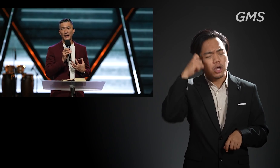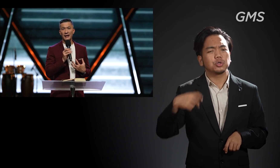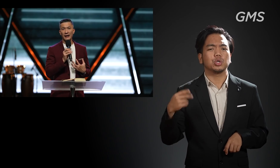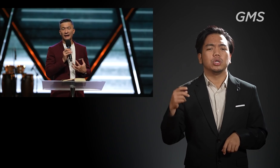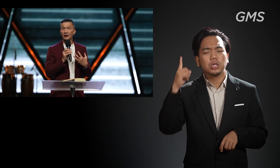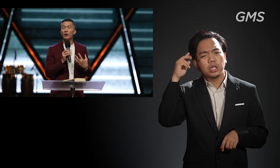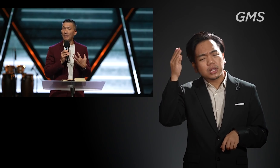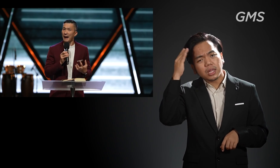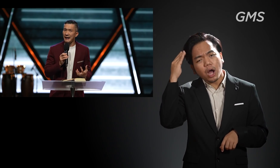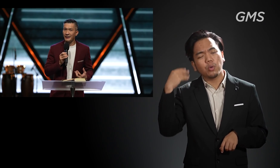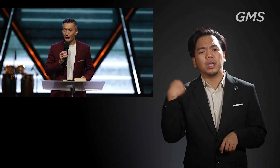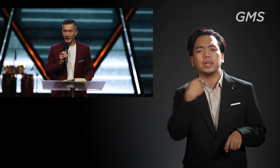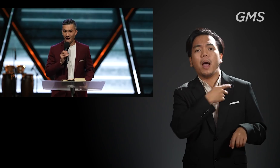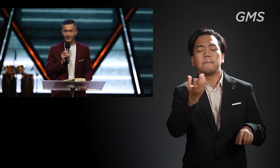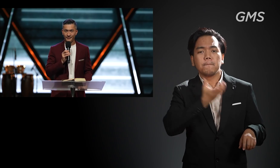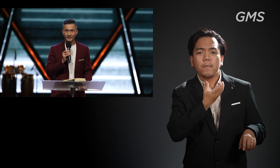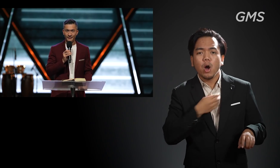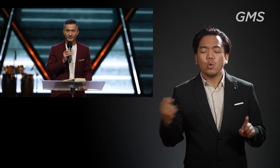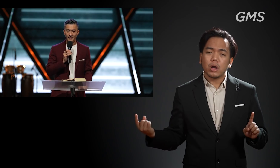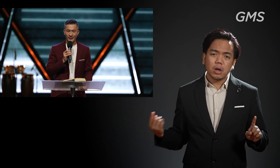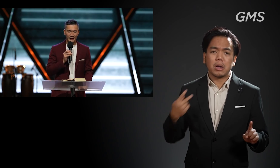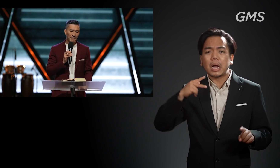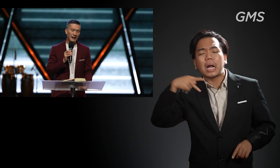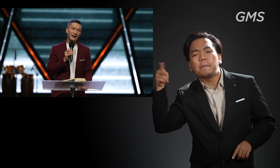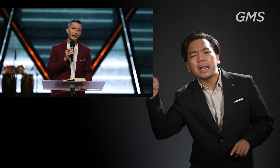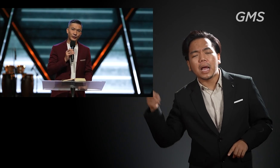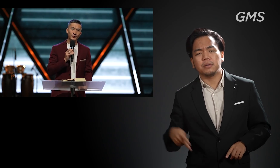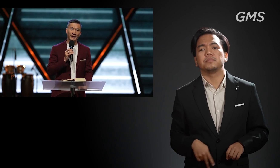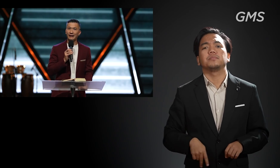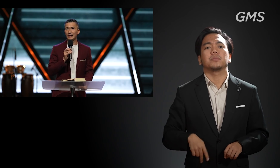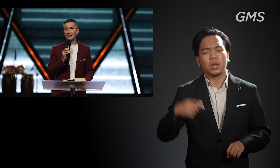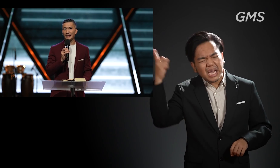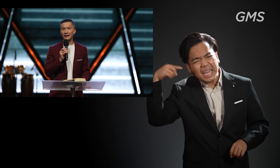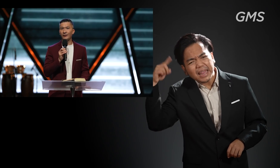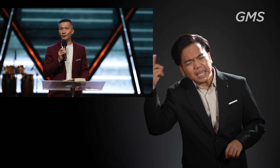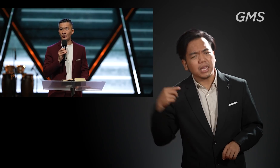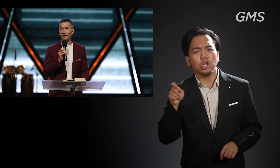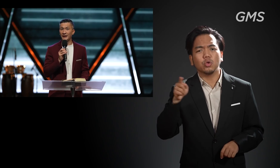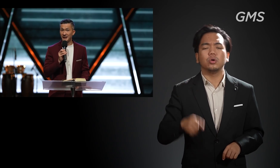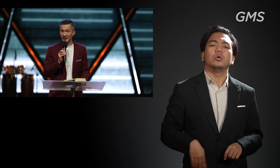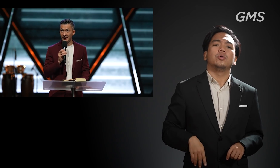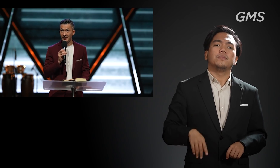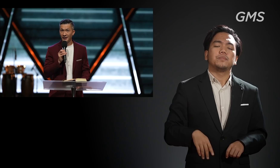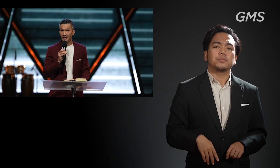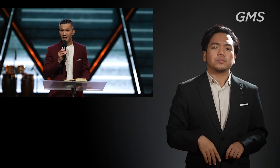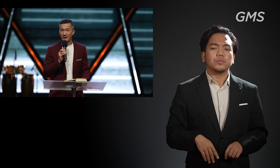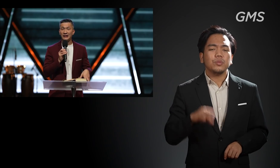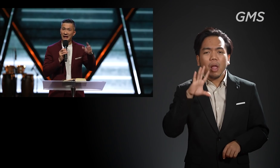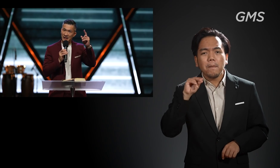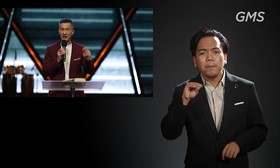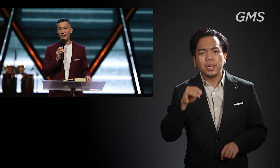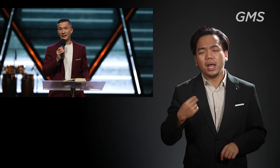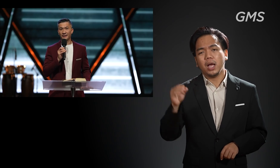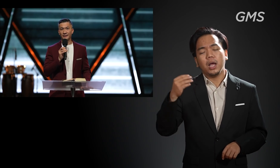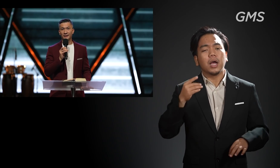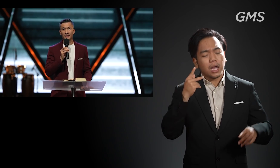sedikit atau banyak, kita itu mau kemana di hidup ini? Camkanlah itu mengingatkan kepada kita untuk punya visi yang